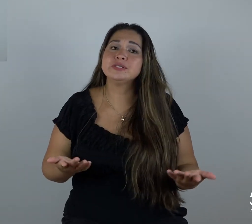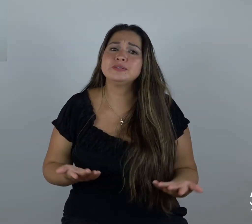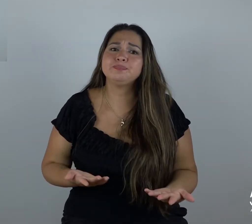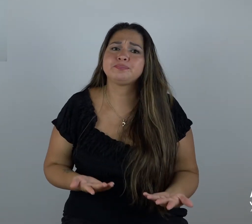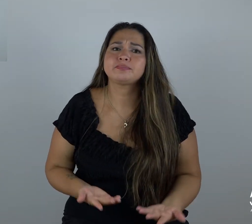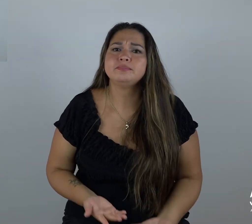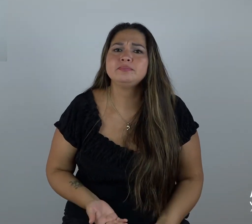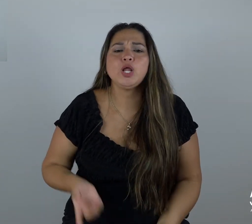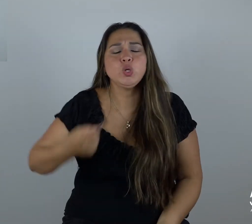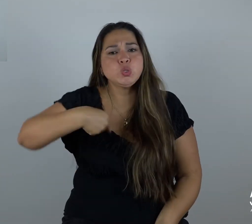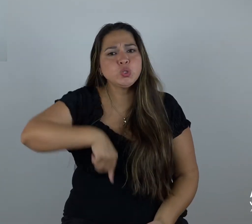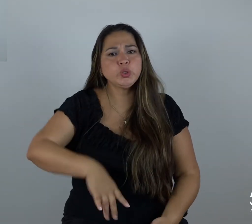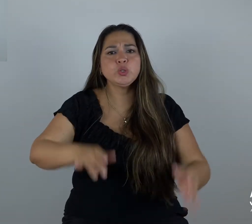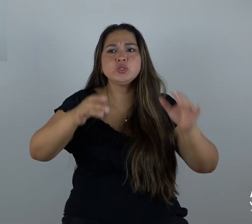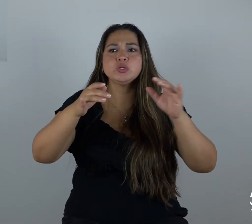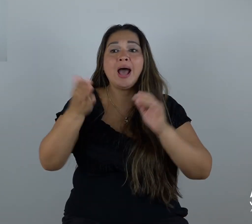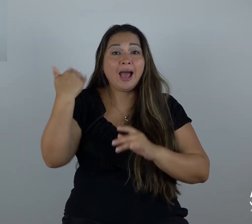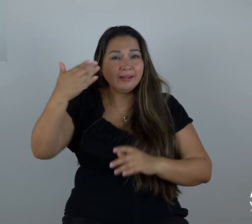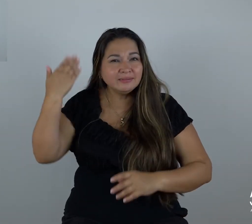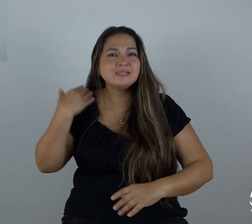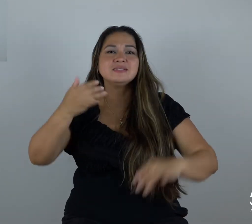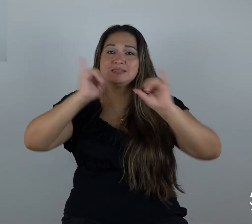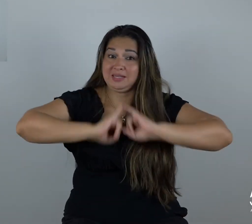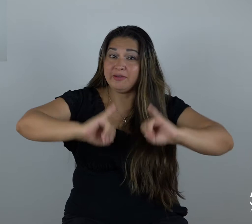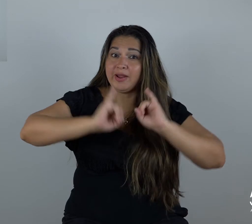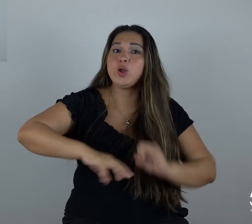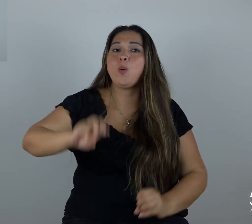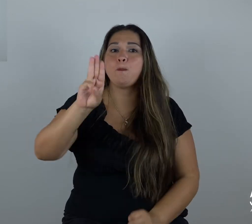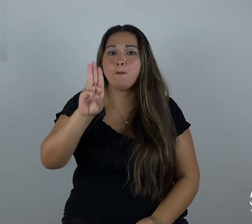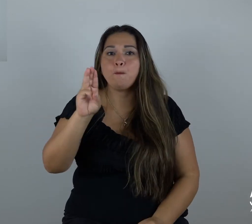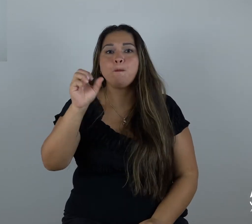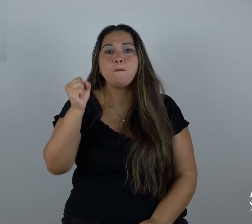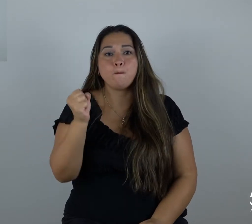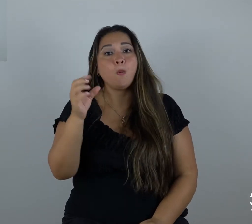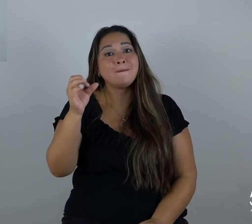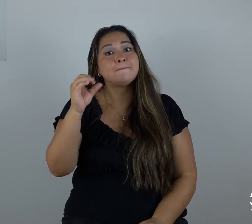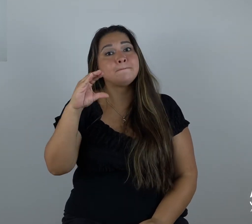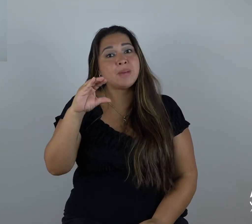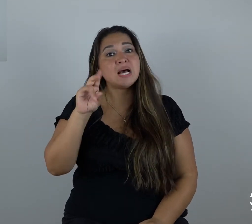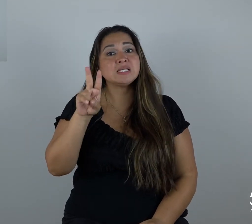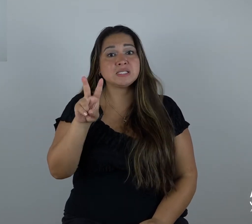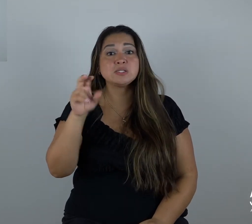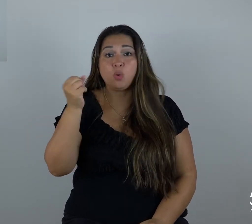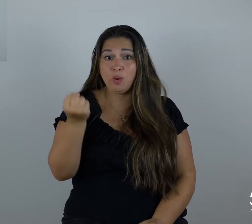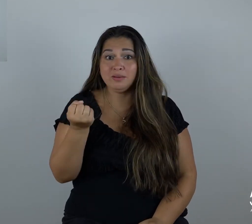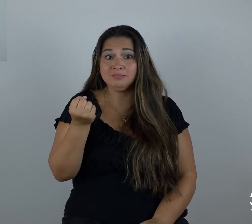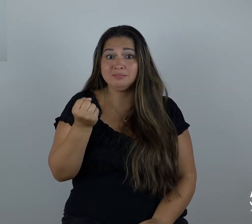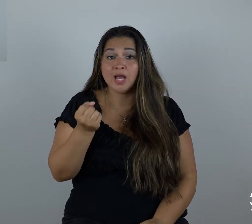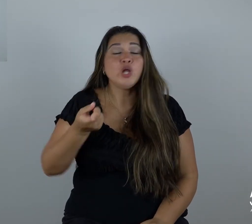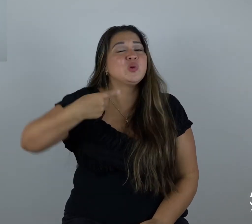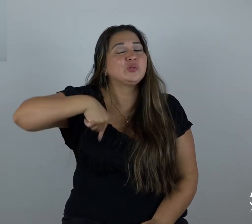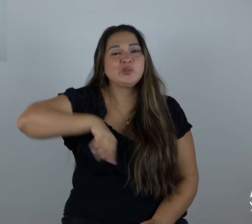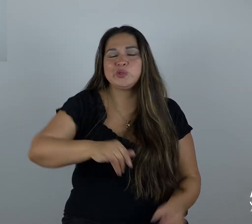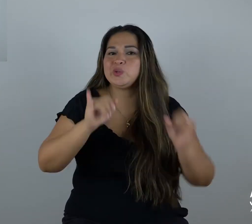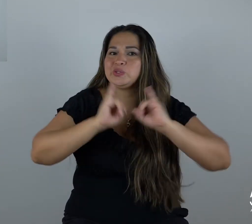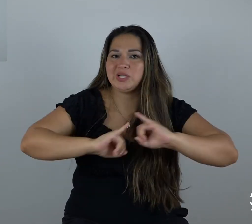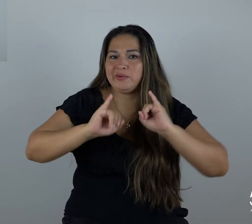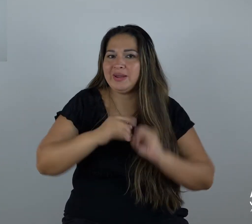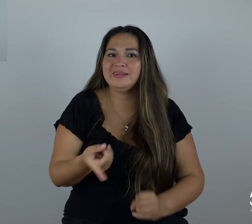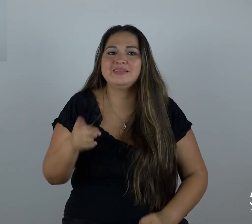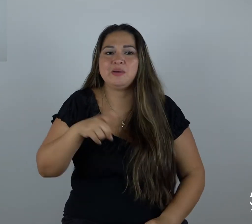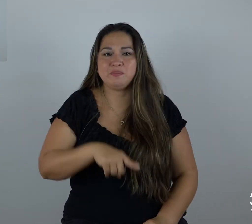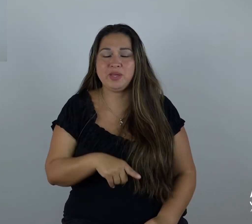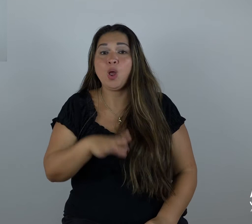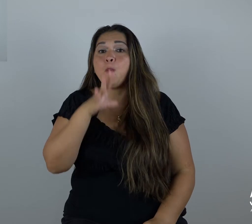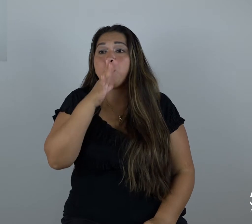igual que ellos, nosotros hemos sido liberados, hemos pasado de la vida de pecado, de la vida ajena